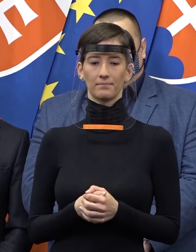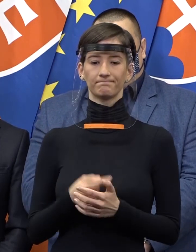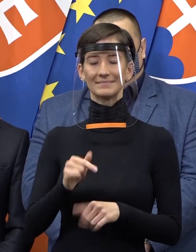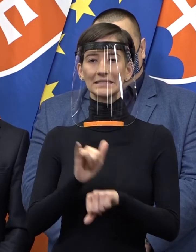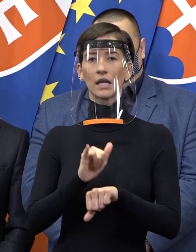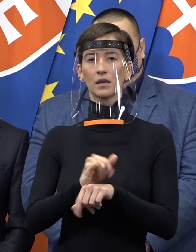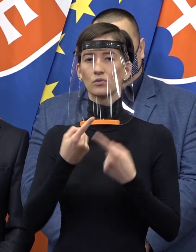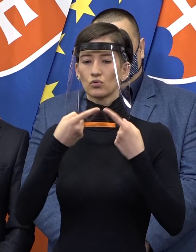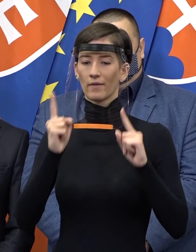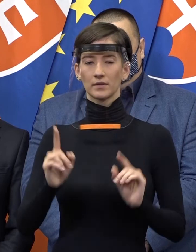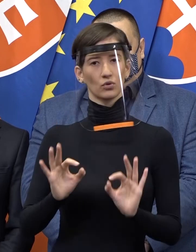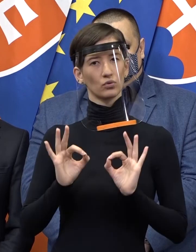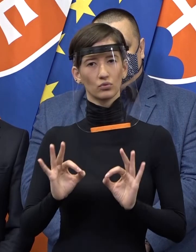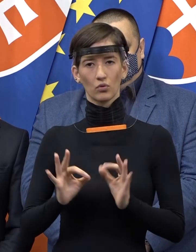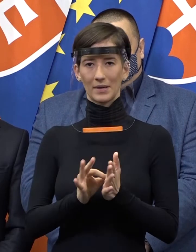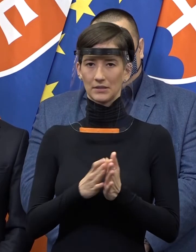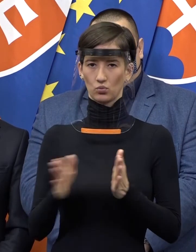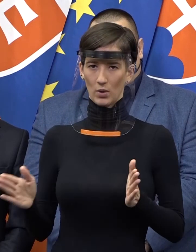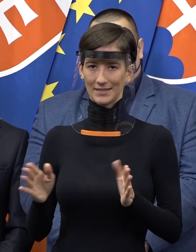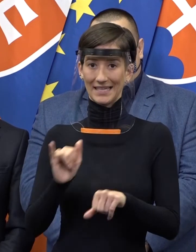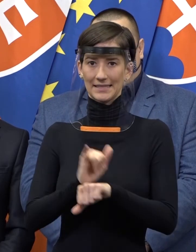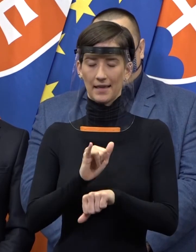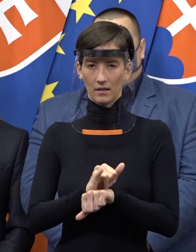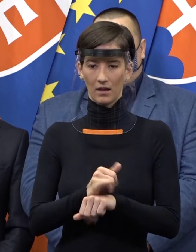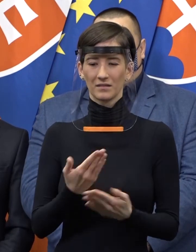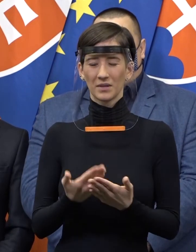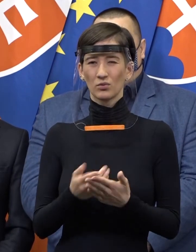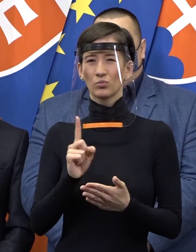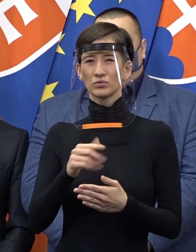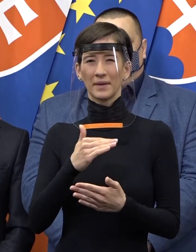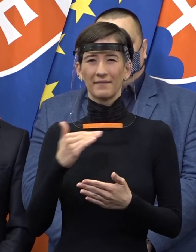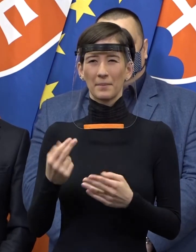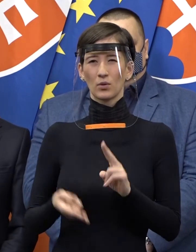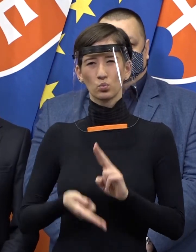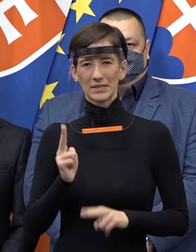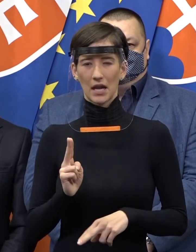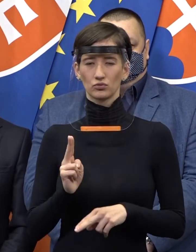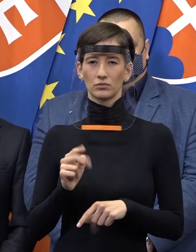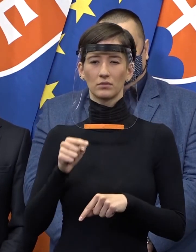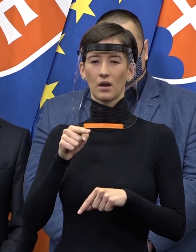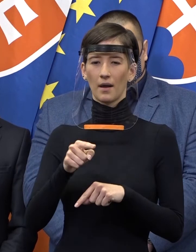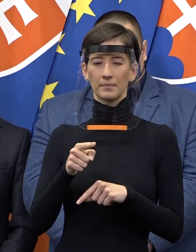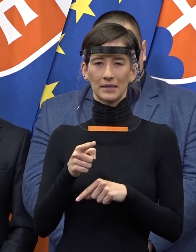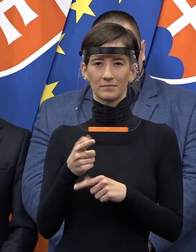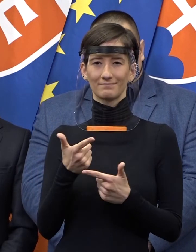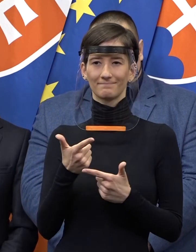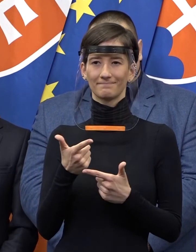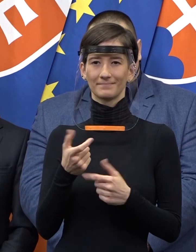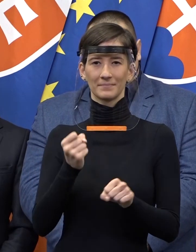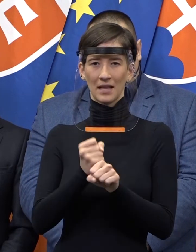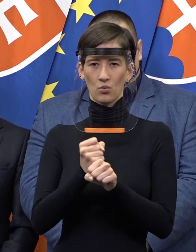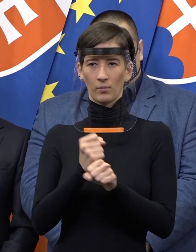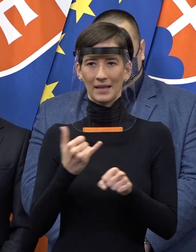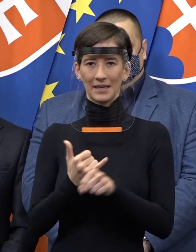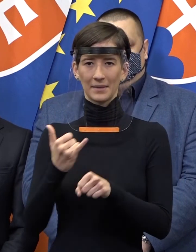dobre na tom v porovnaní s ostatnými krajinami, ale bolo by hriech, aby sme si to, čo sme si vybojovali svojou zodpovednosťou, premrhali cez pár